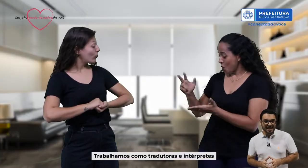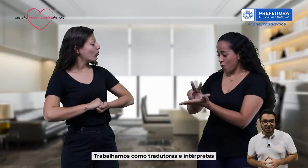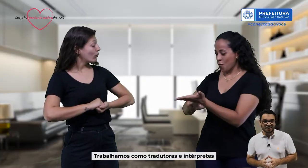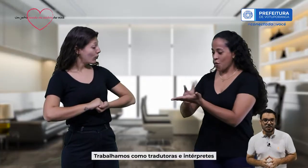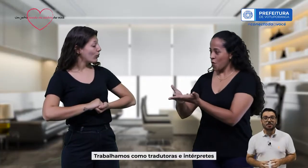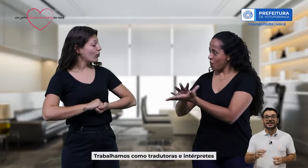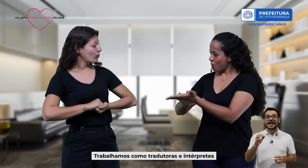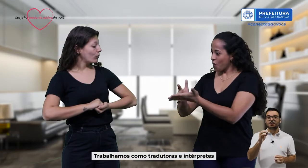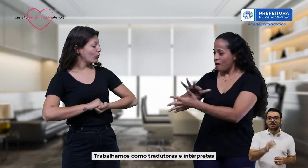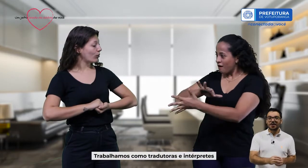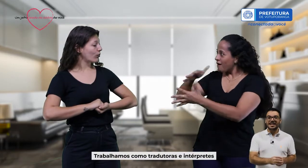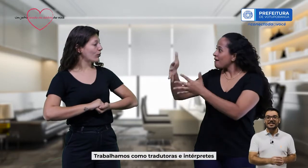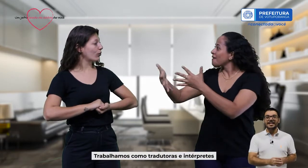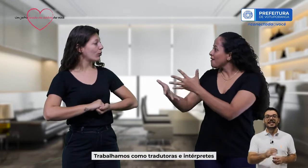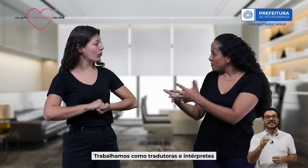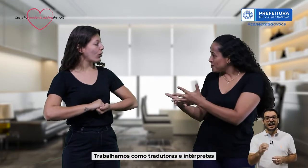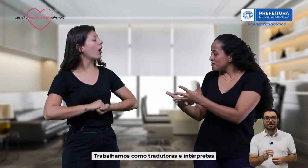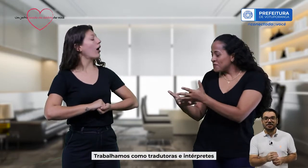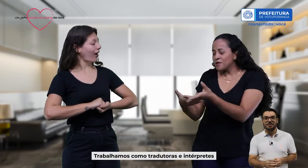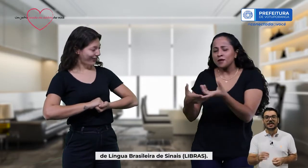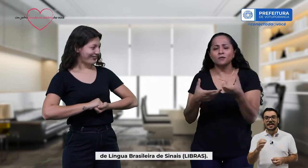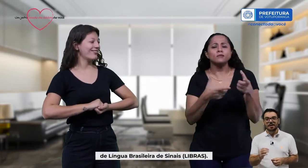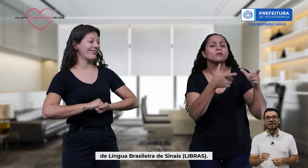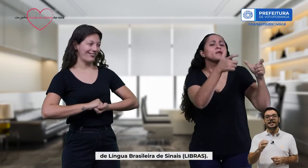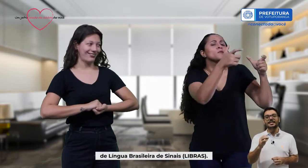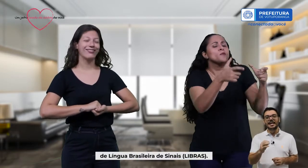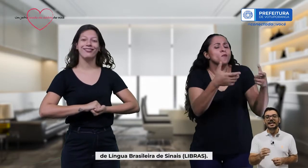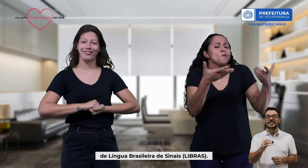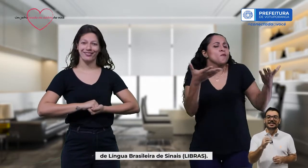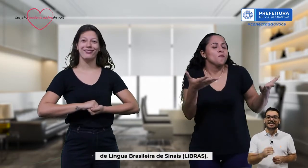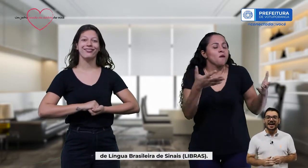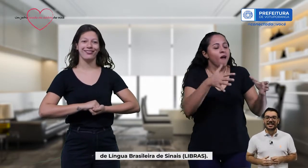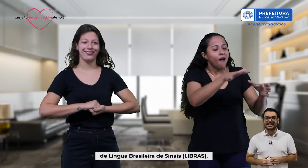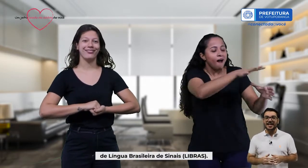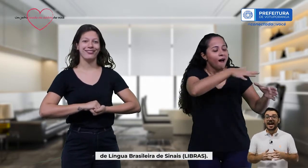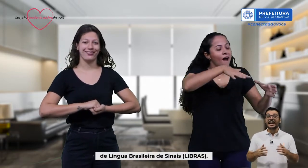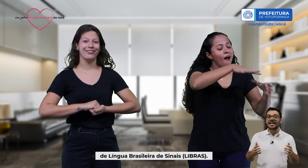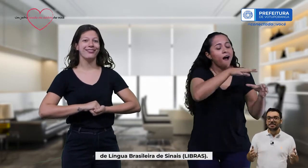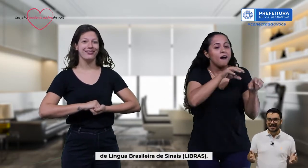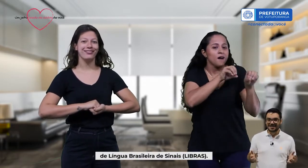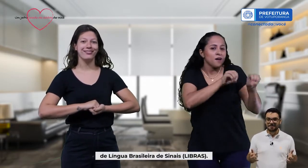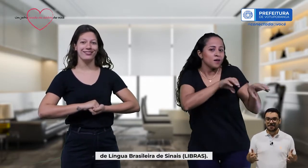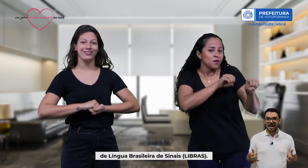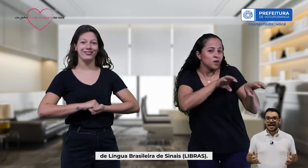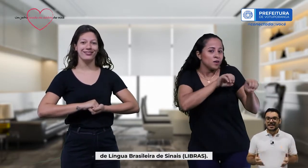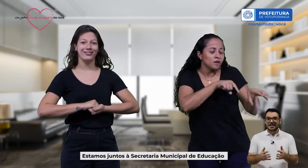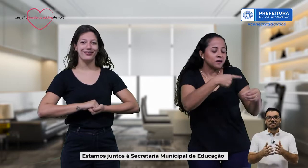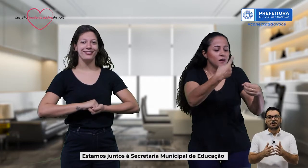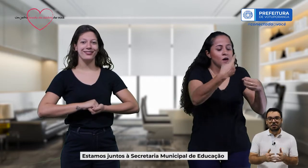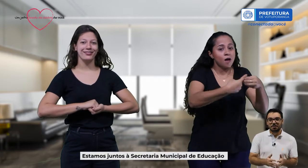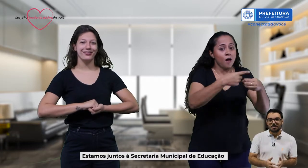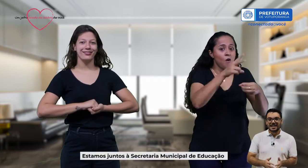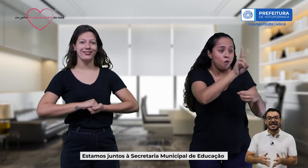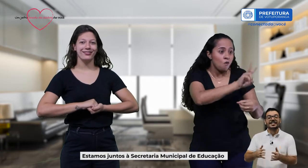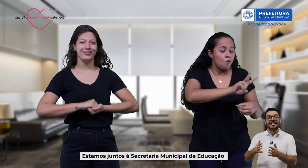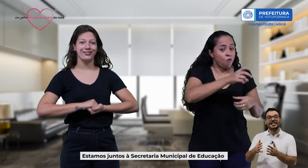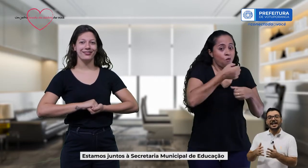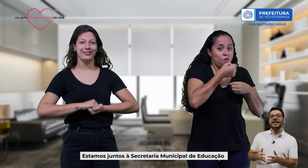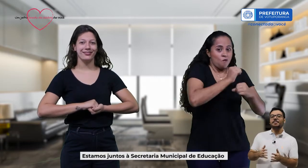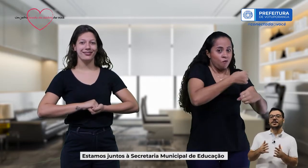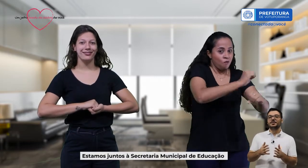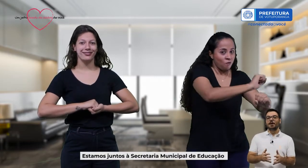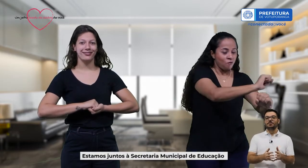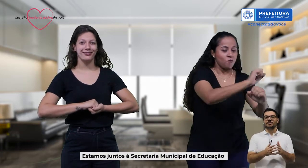Trabalhamos como tradutoras e intérpretes de língua brasileira de sinais, a Libras. Estamos juntos à